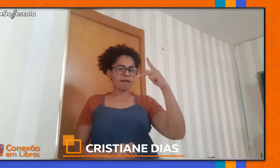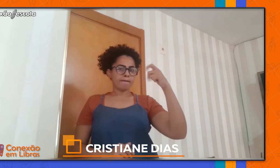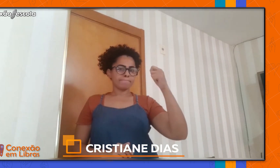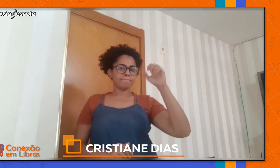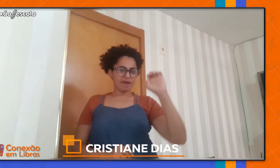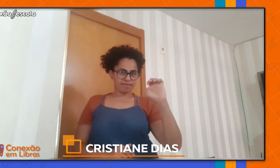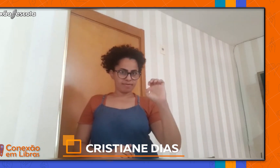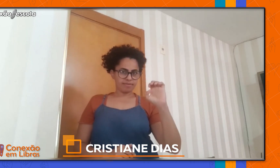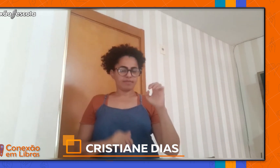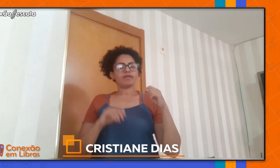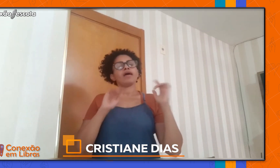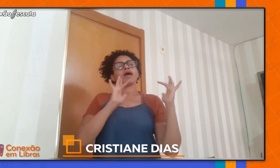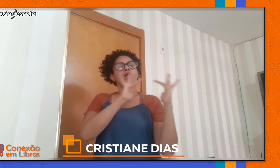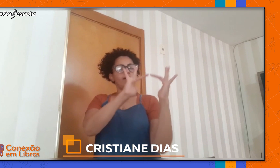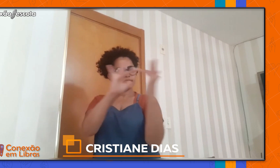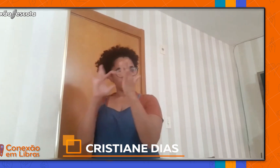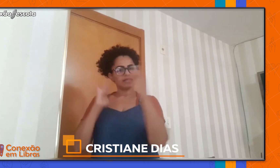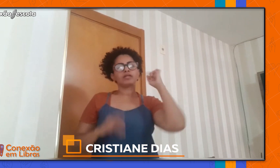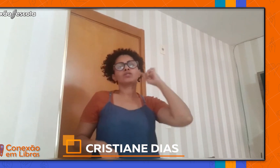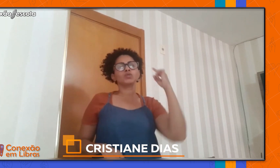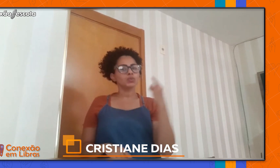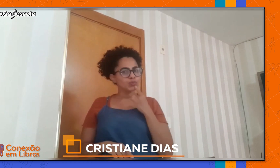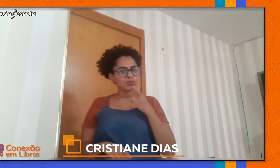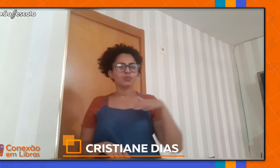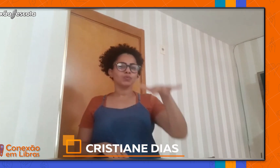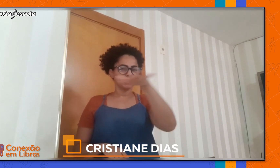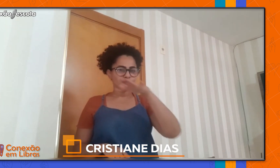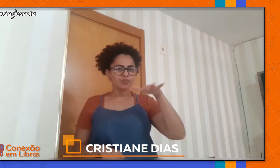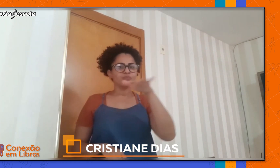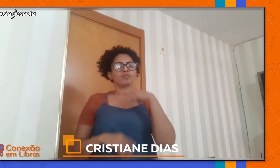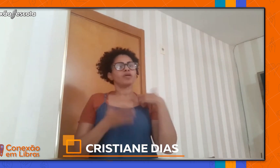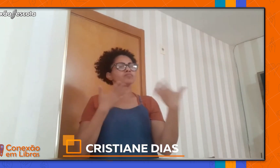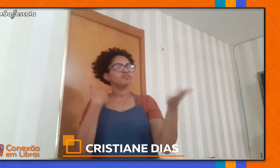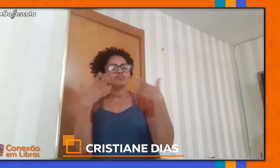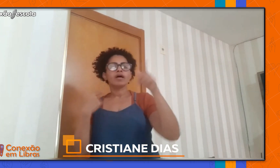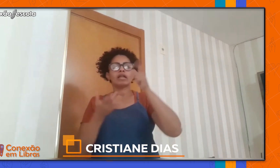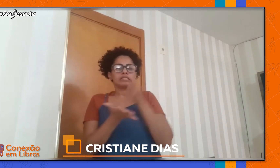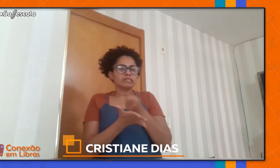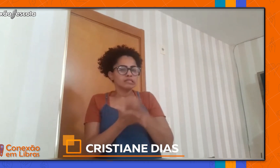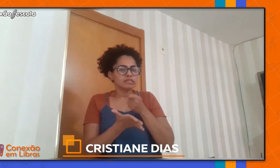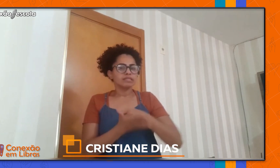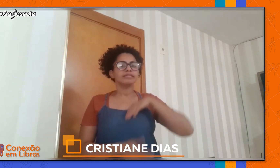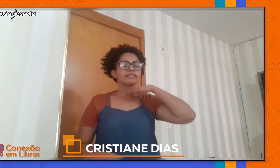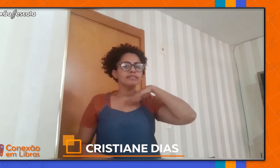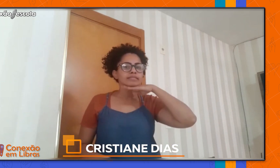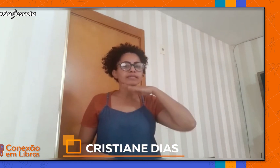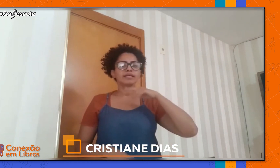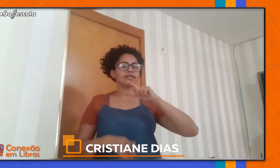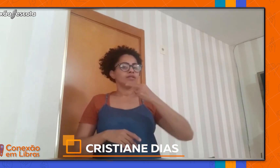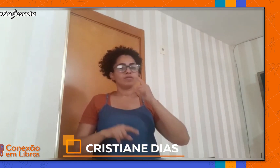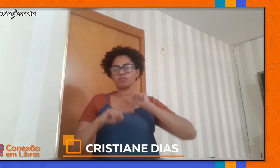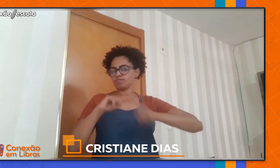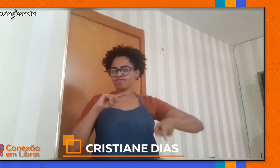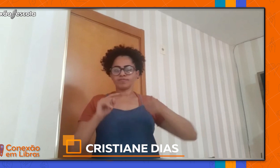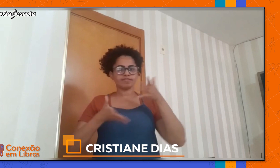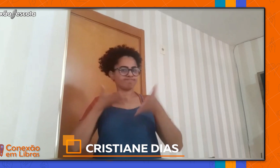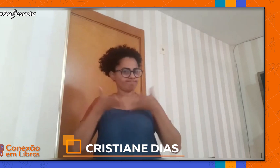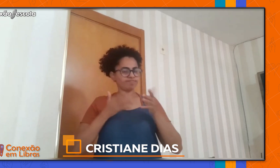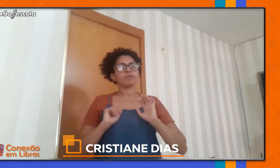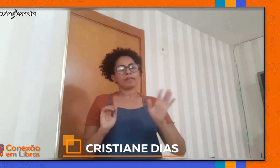APAE. E eu tive contato com surdos ali também, a gente se interagia, a gente fazia muito fonoaudiologia, né,